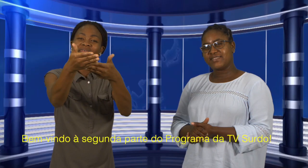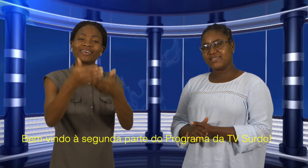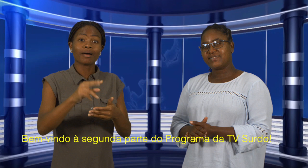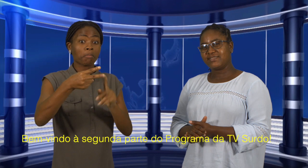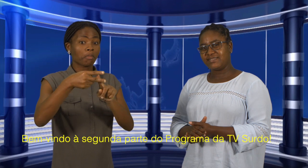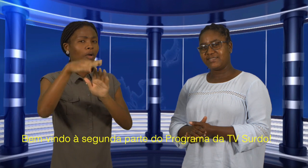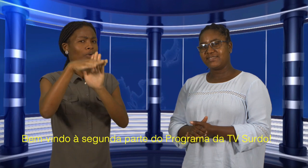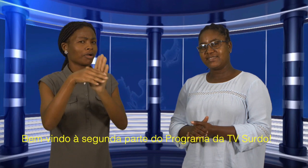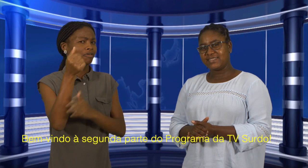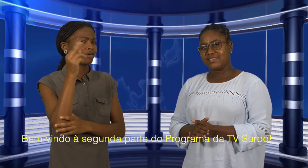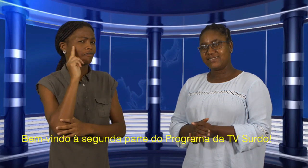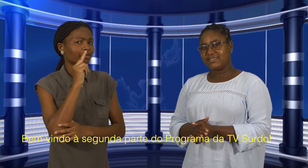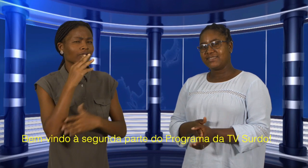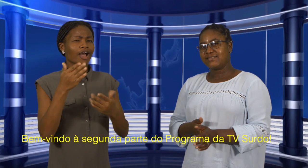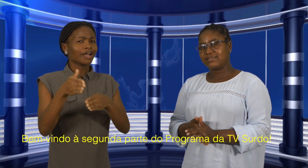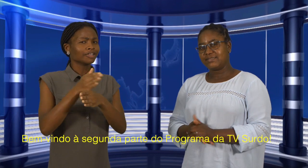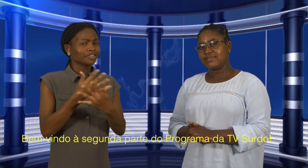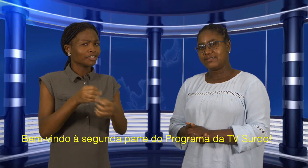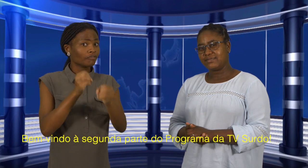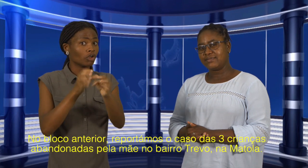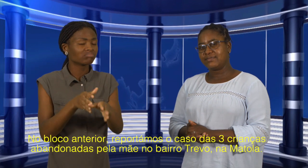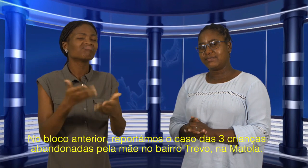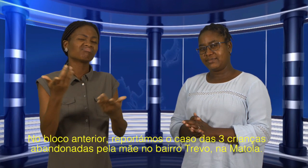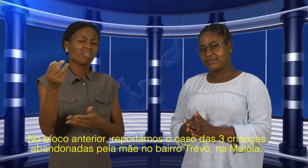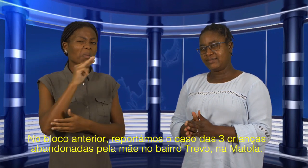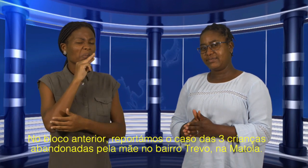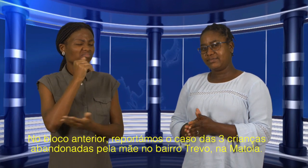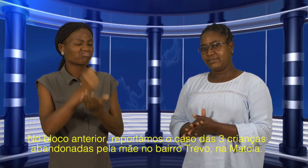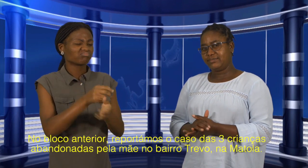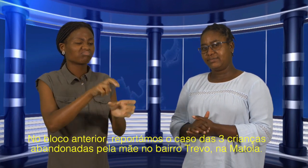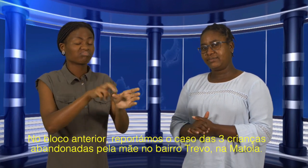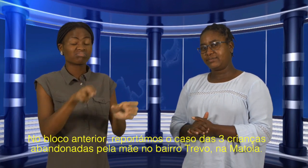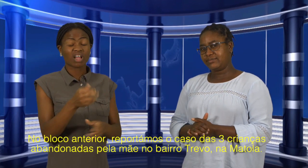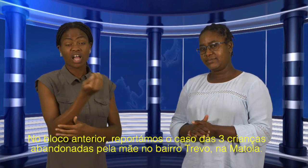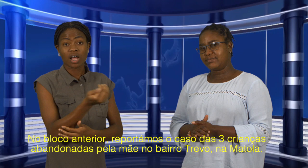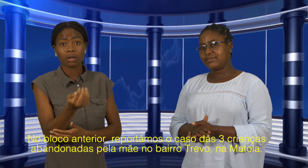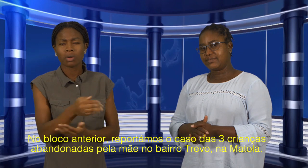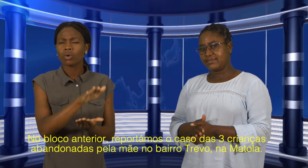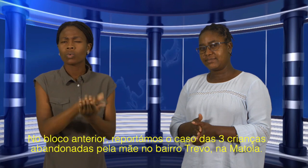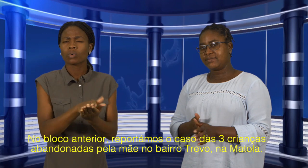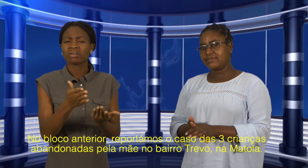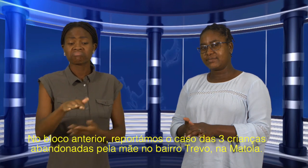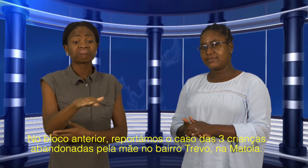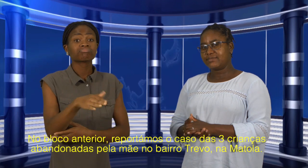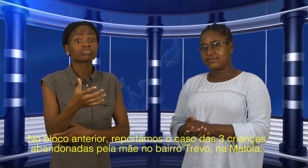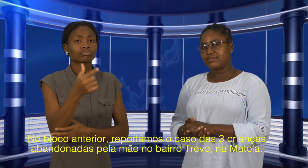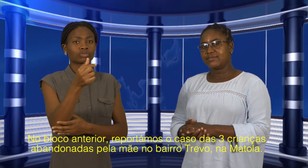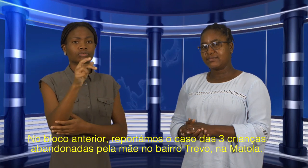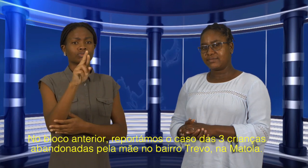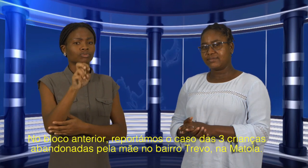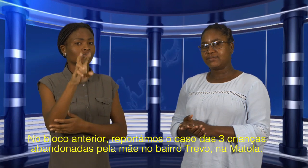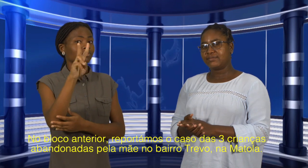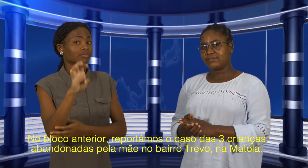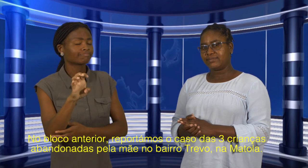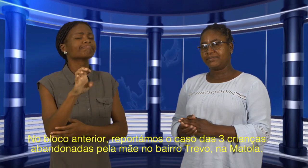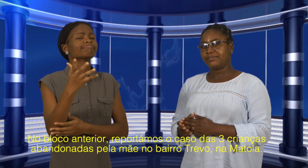Bem-vindo à segunda parte do programa da TV Surdo. No bloco anterior, reportamos o caso das três crianças abandonadas pela